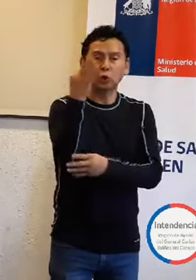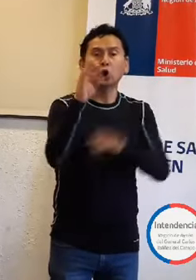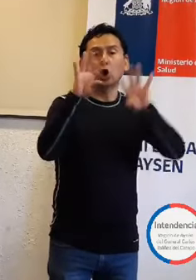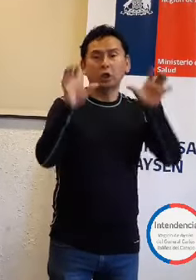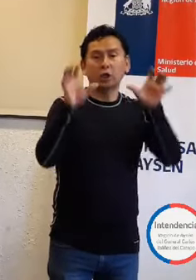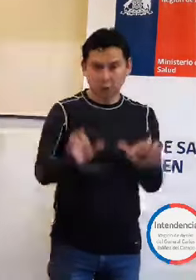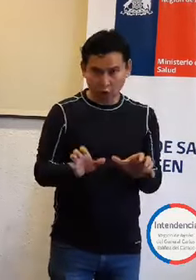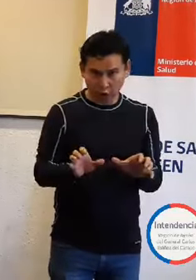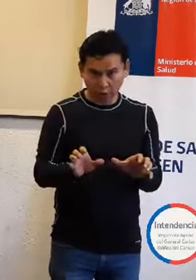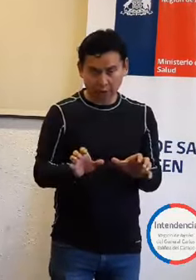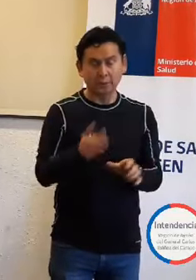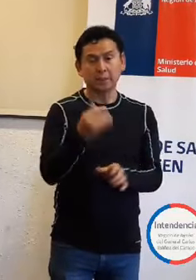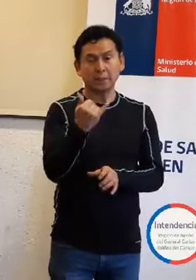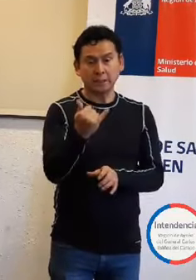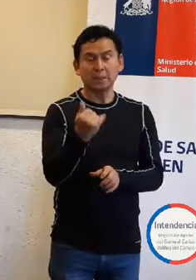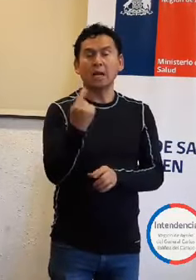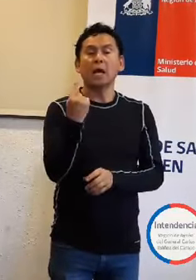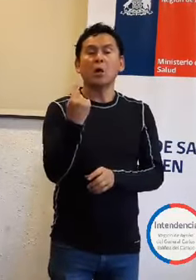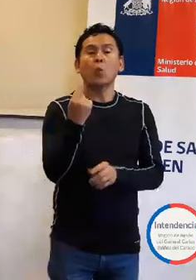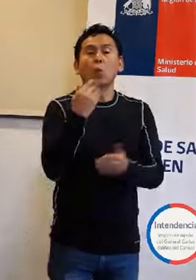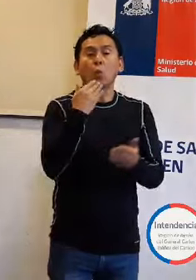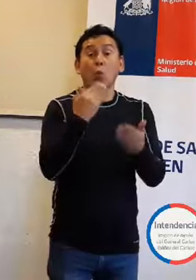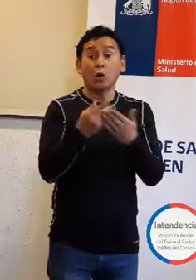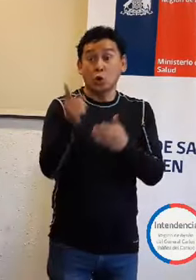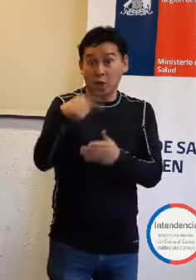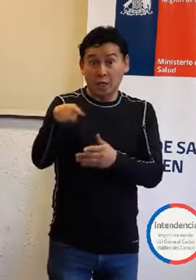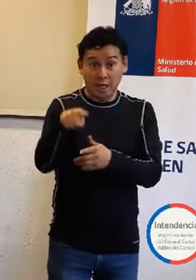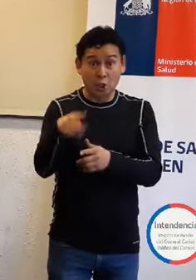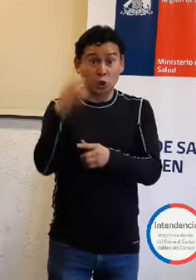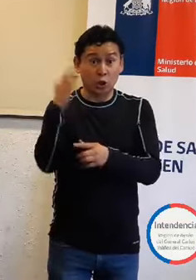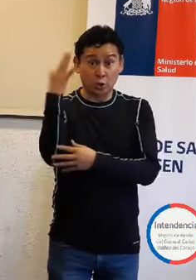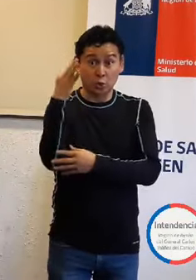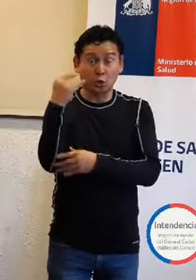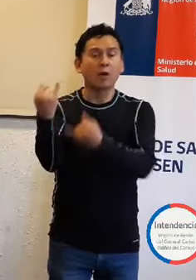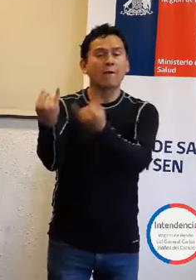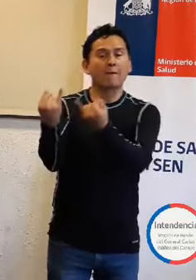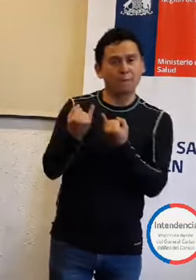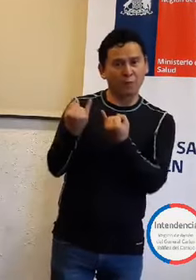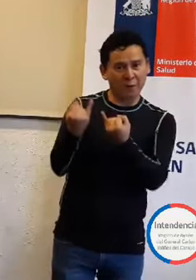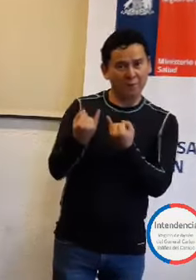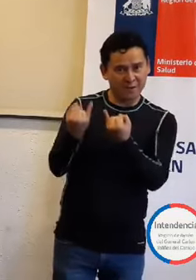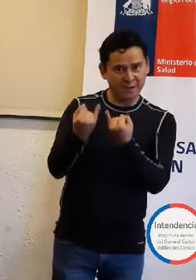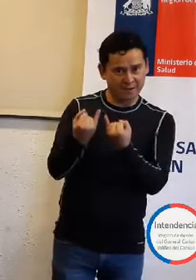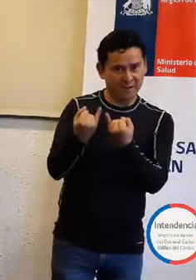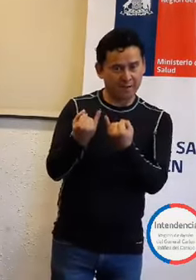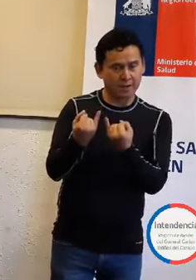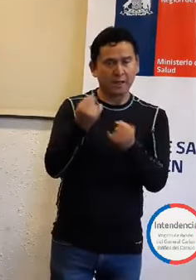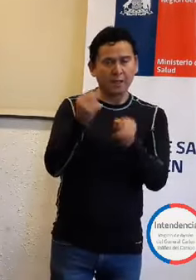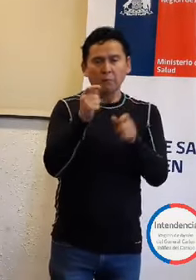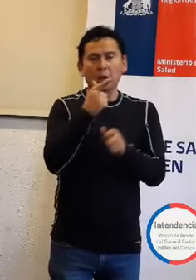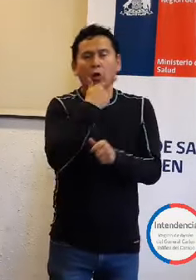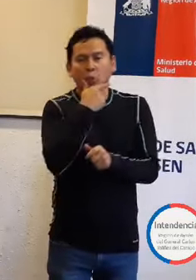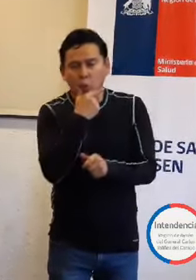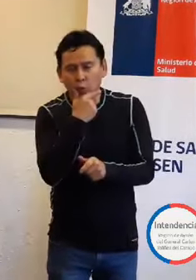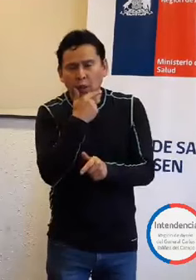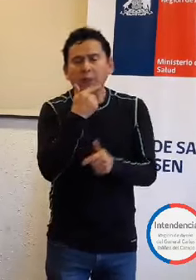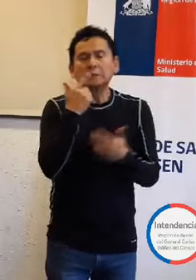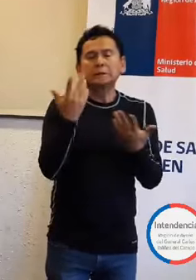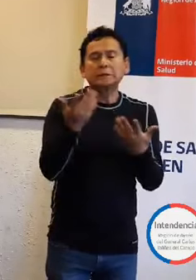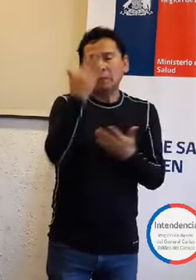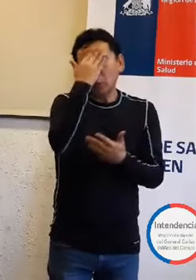organizaciones y cada vez que ellos sostienen reuniones me las informan respecto de las inquietudes y